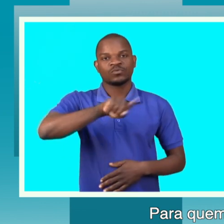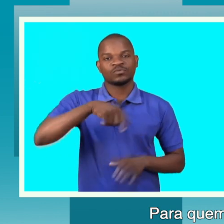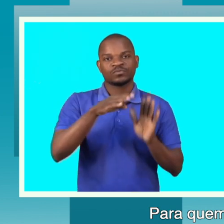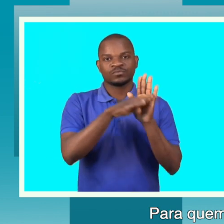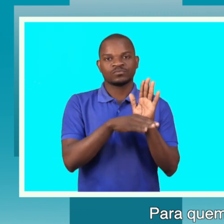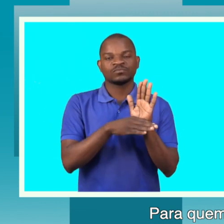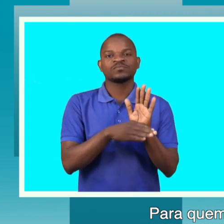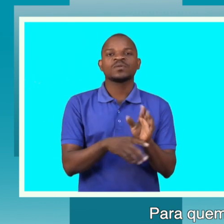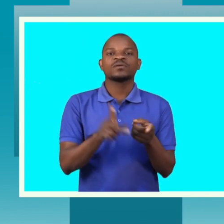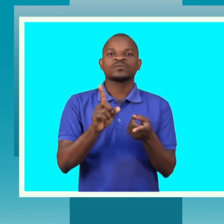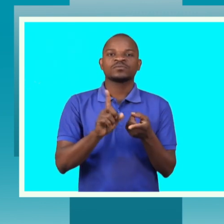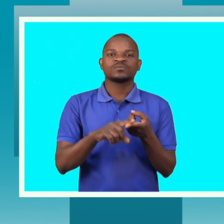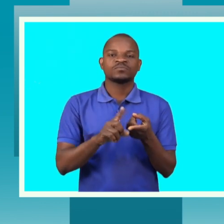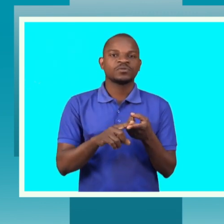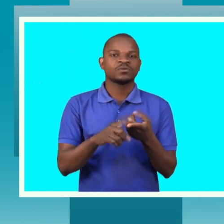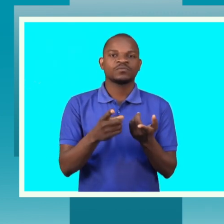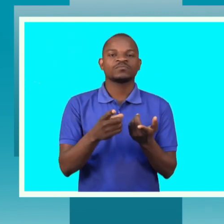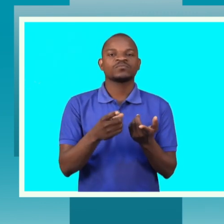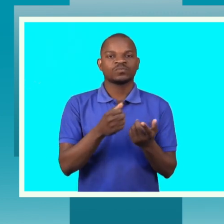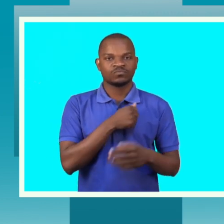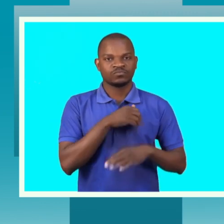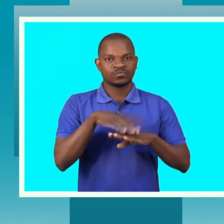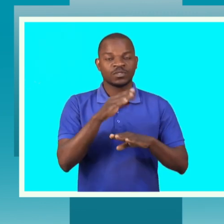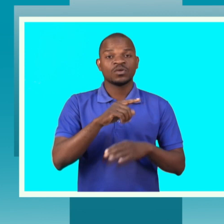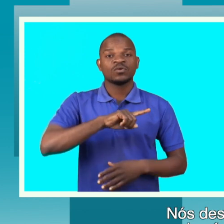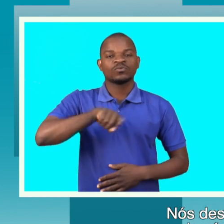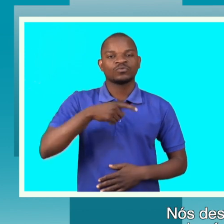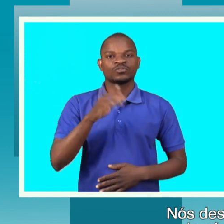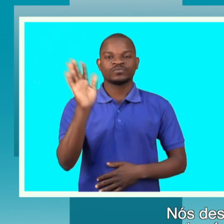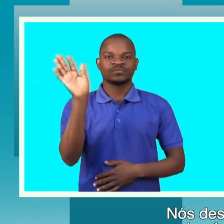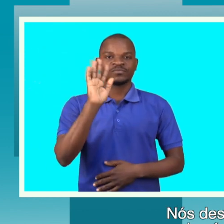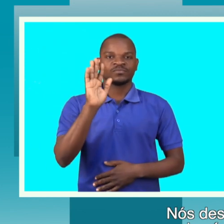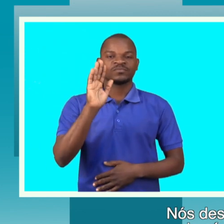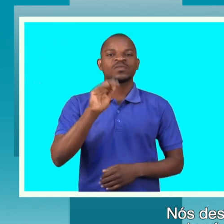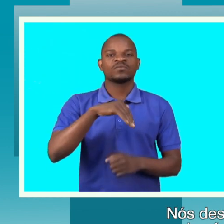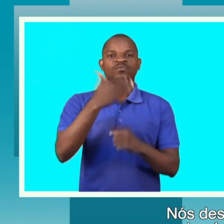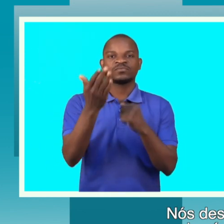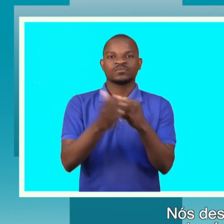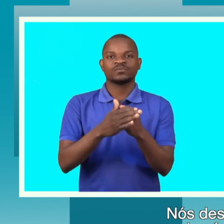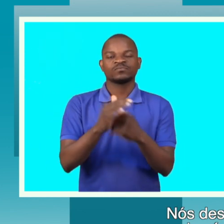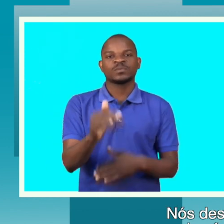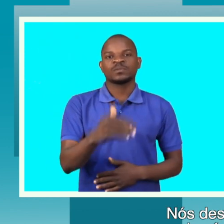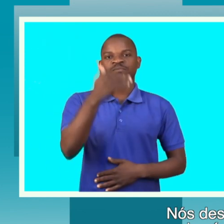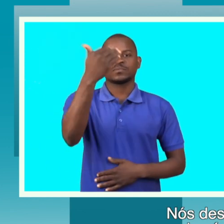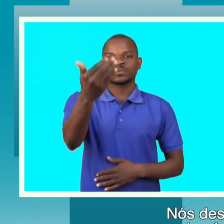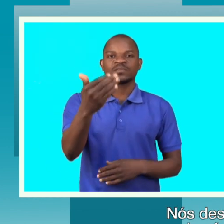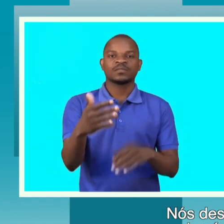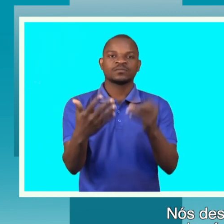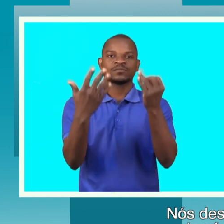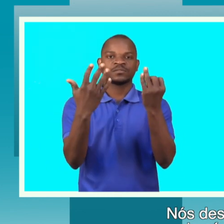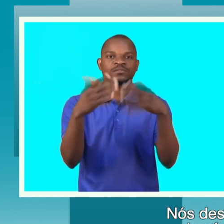sua preferência e pela sua audiência. E nós nos despedimos com promessa de cá voltar